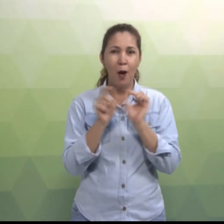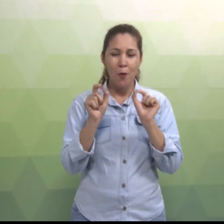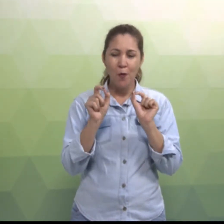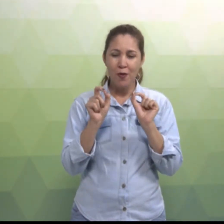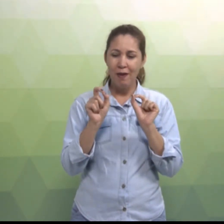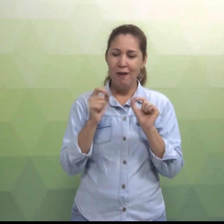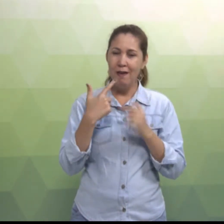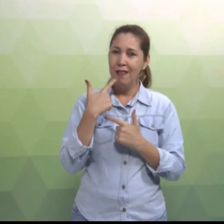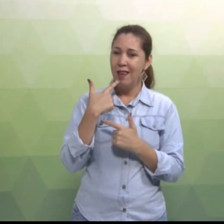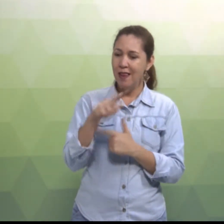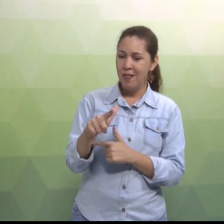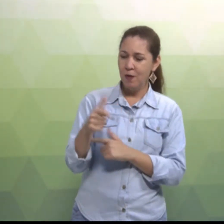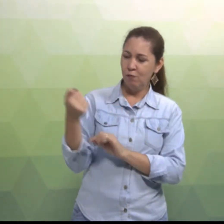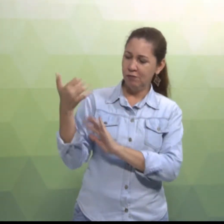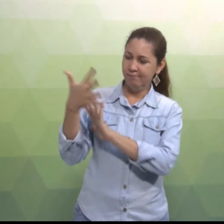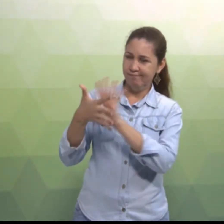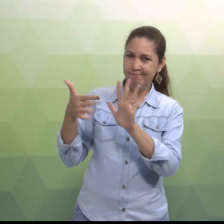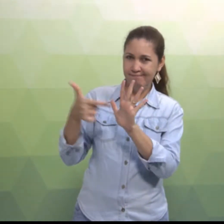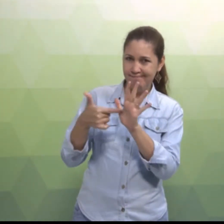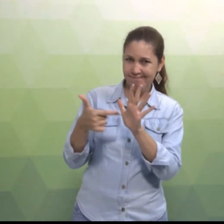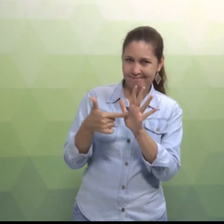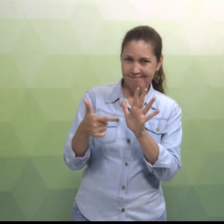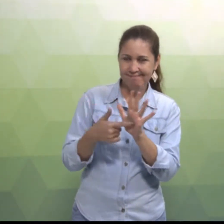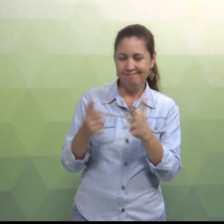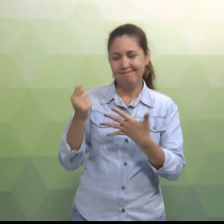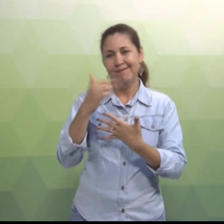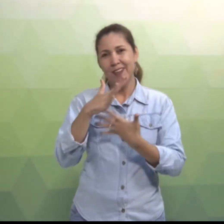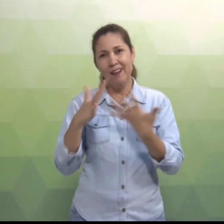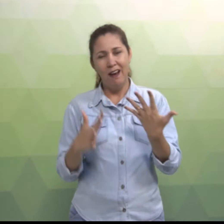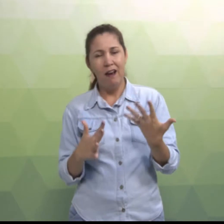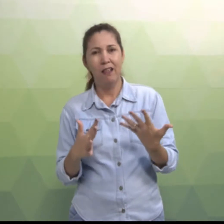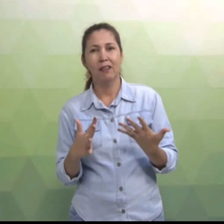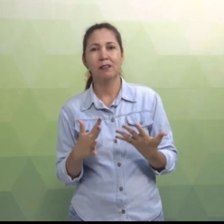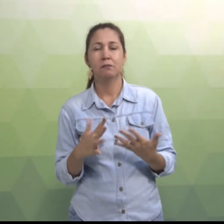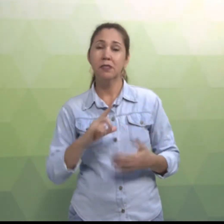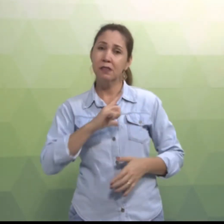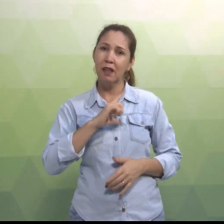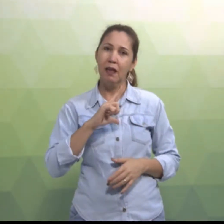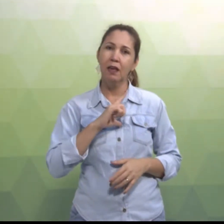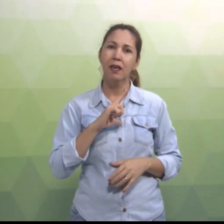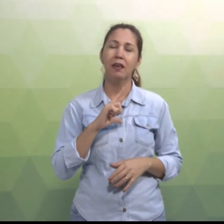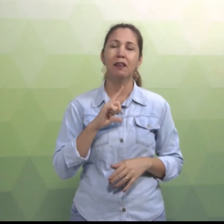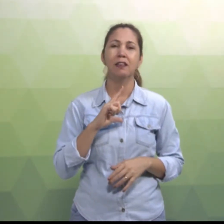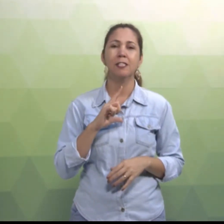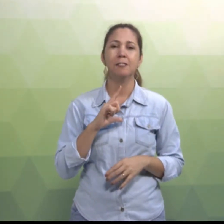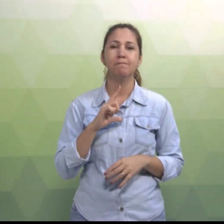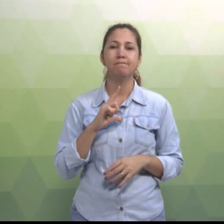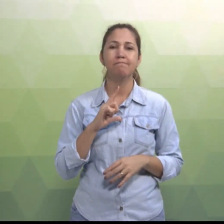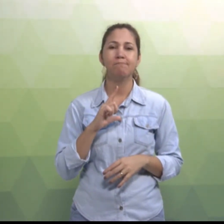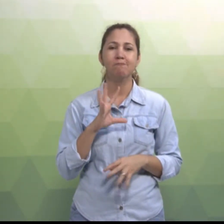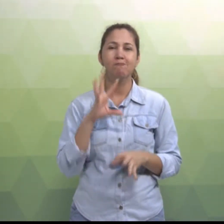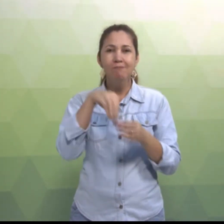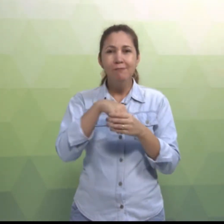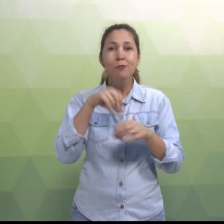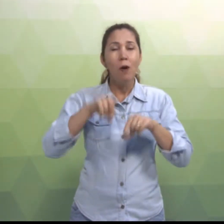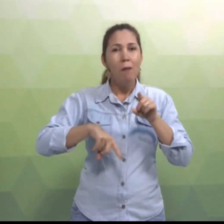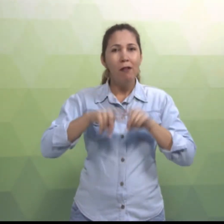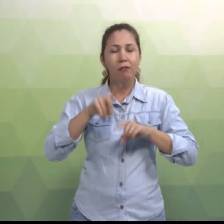Sobre a língua de sinais, a Libras. temos materiais